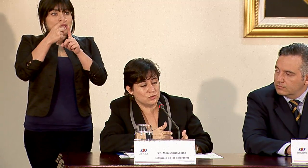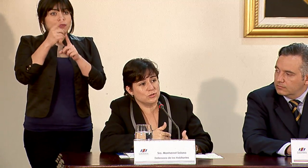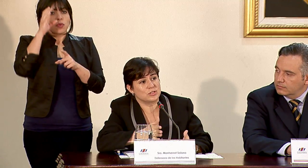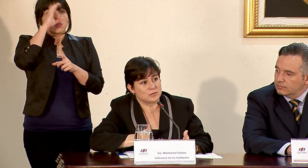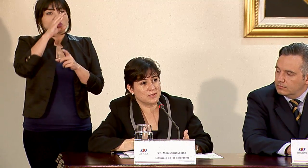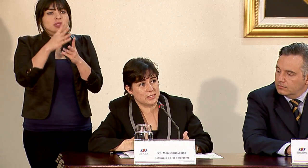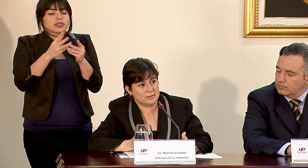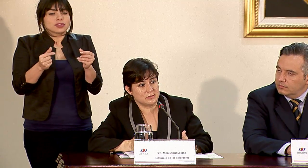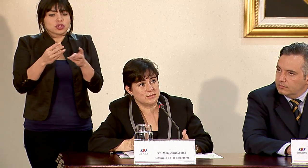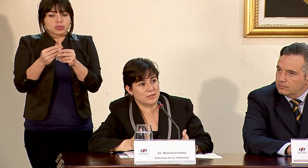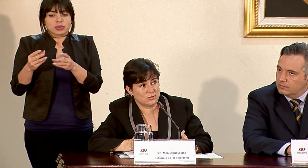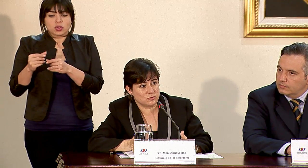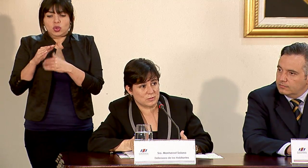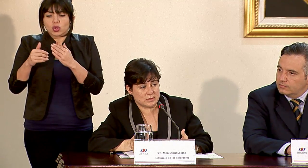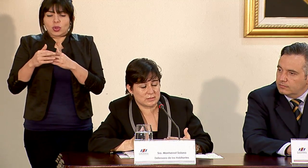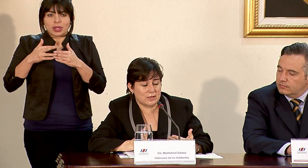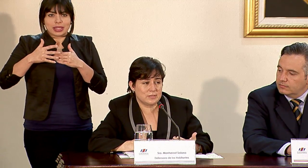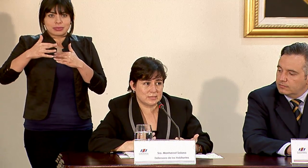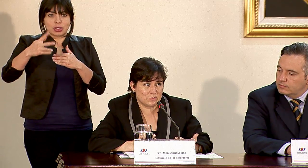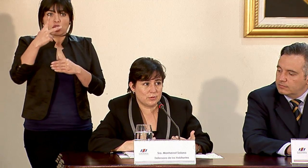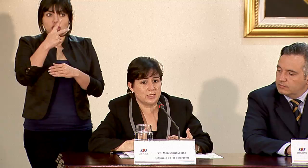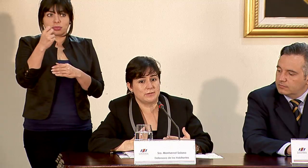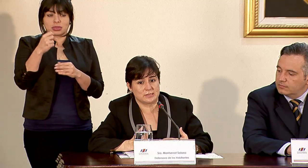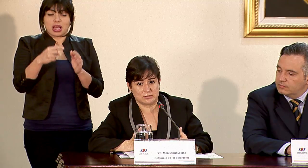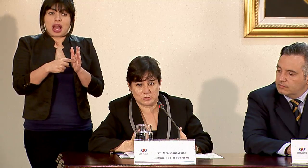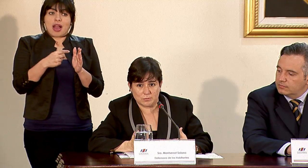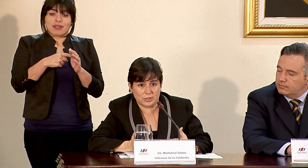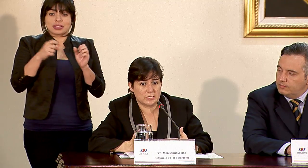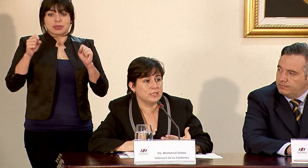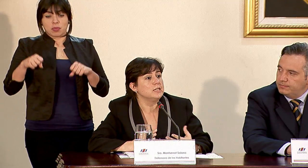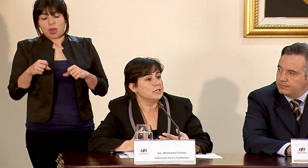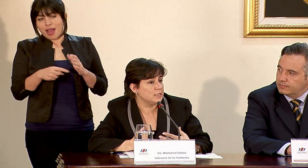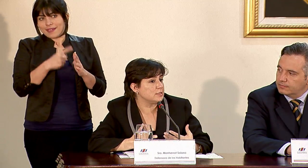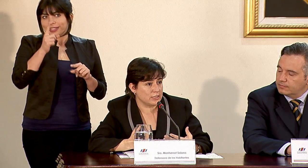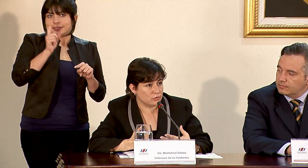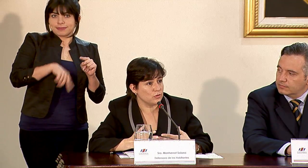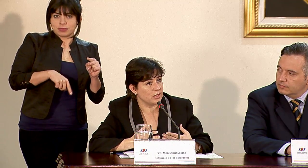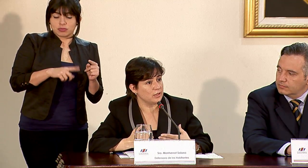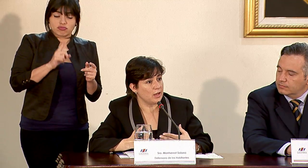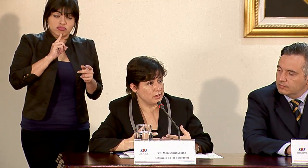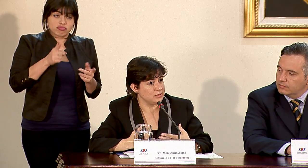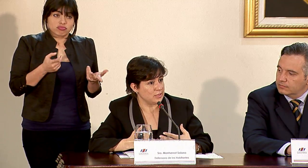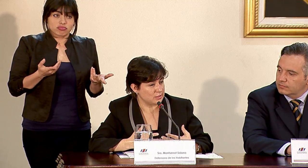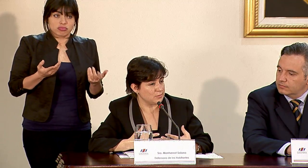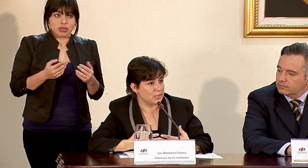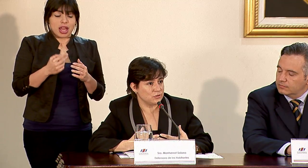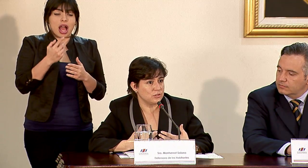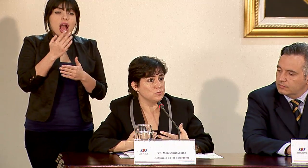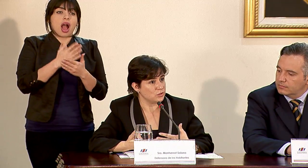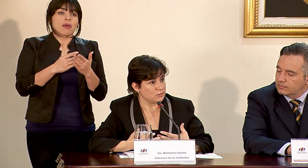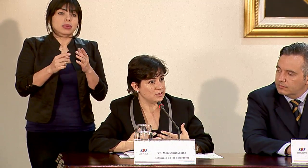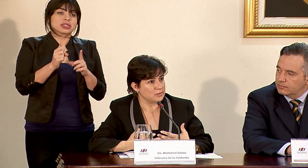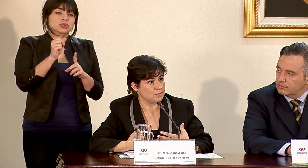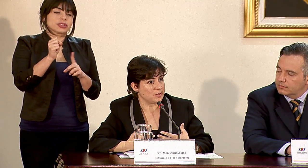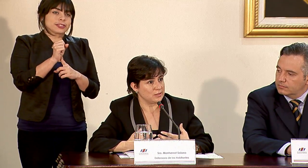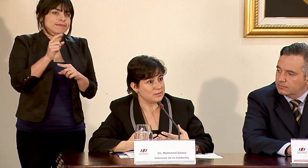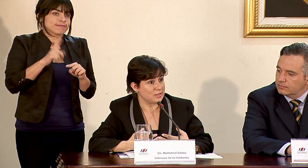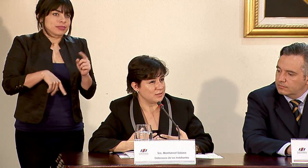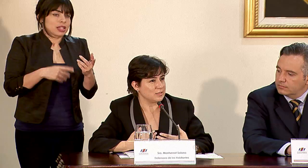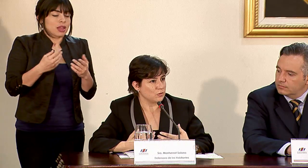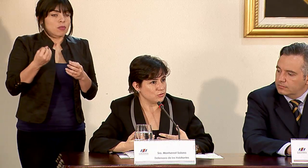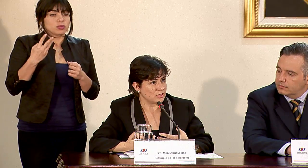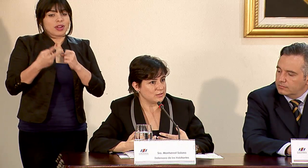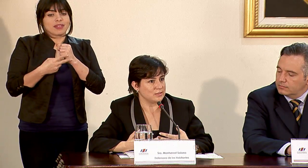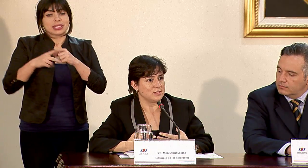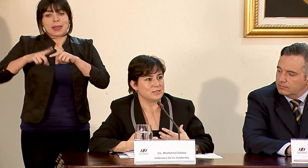resolver todos los expedientes en dos meses, que a veces se puede, a veces no se puede. Es cierto, hay ciertas variaciones, muchas veces depende